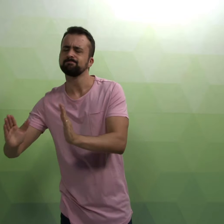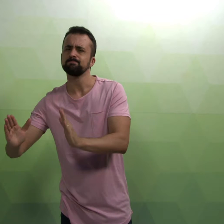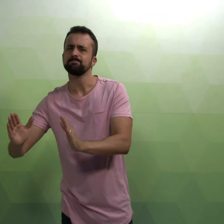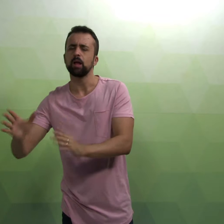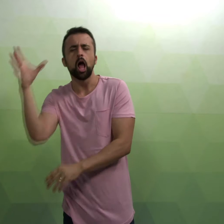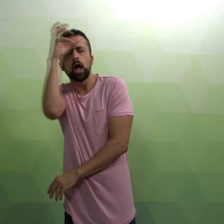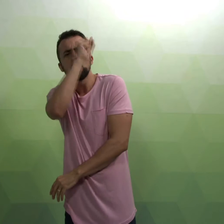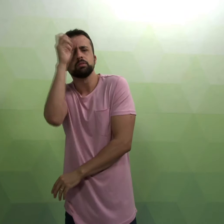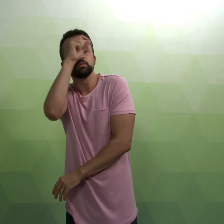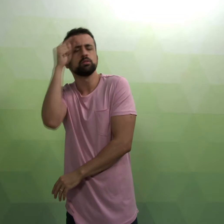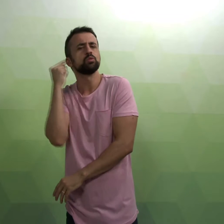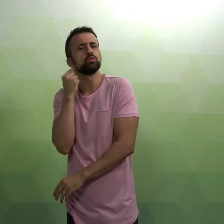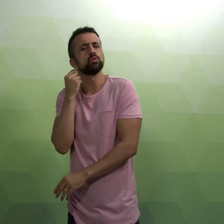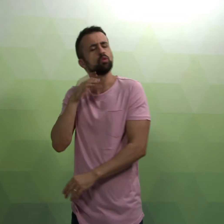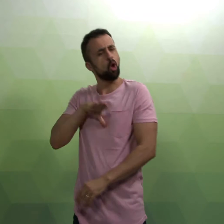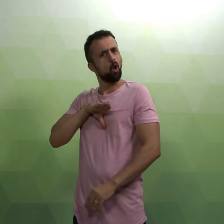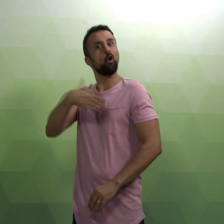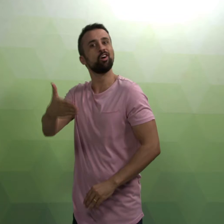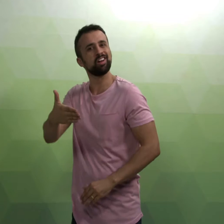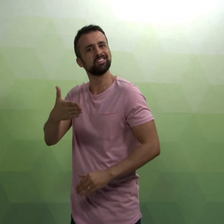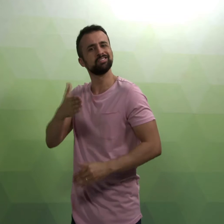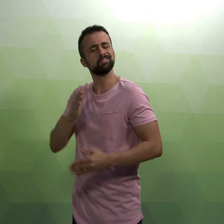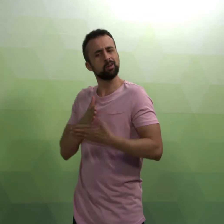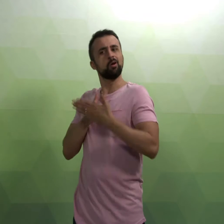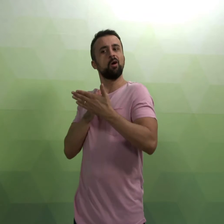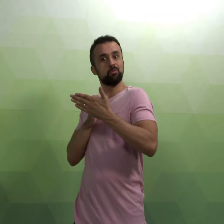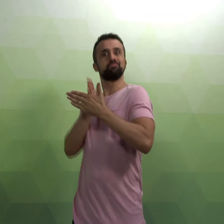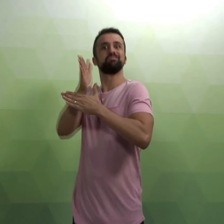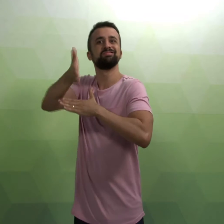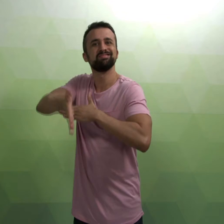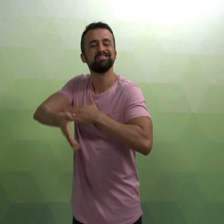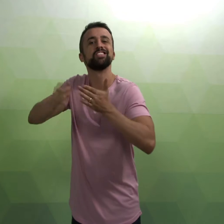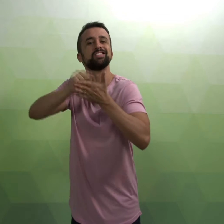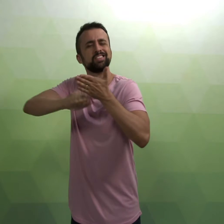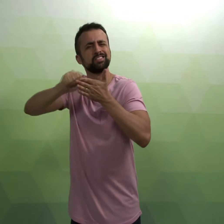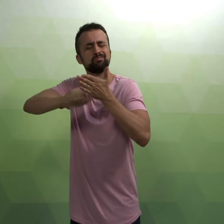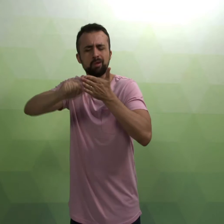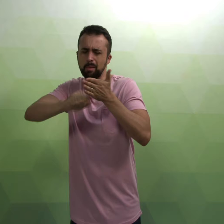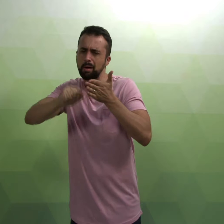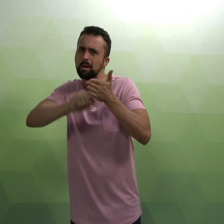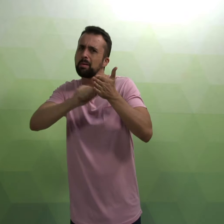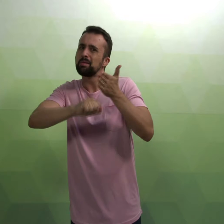Assim, nesta fase, o aprendiz surdo se arrisca mais em sua produção.